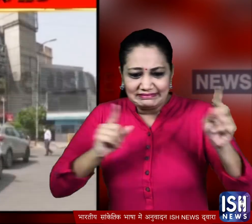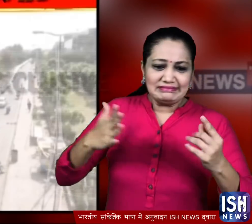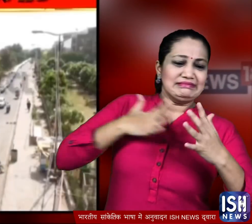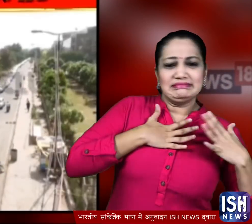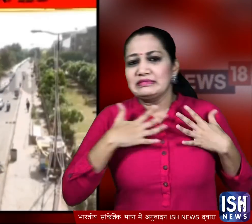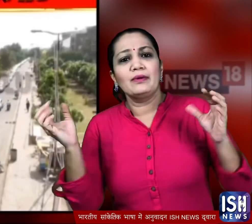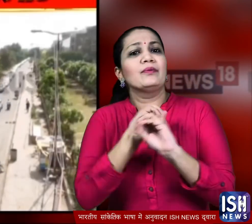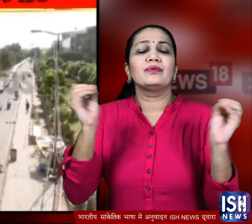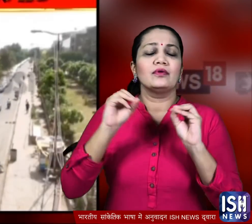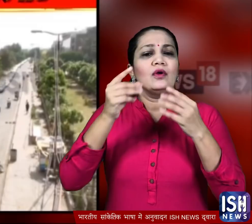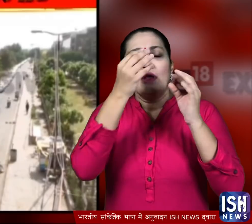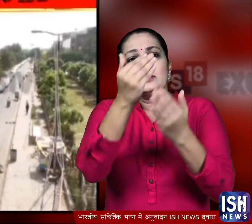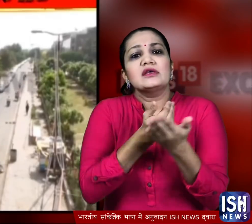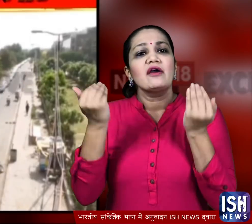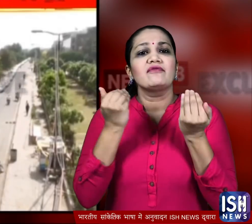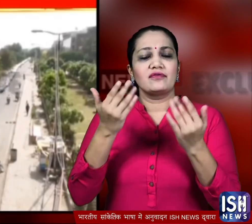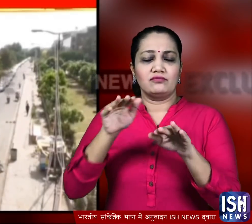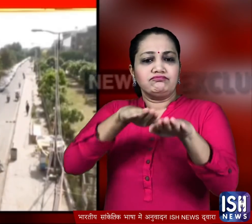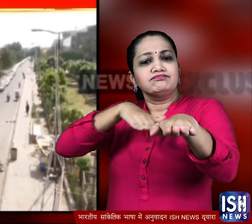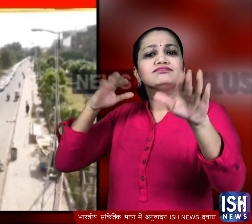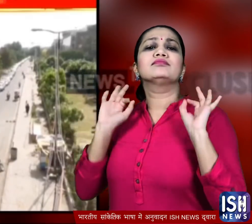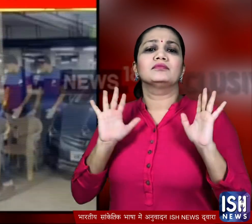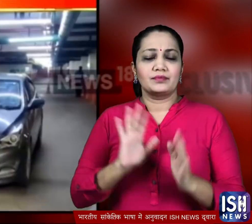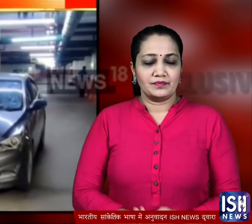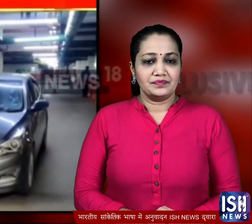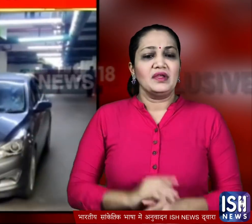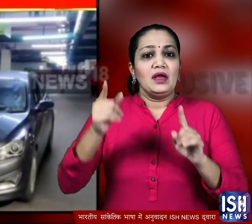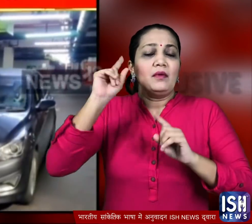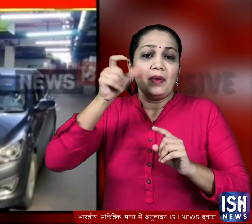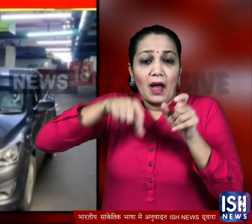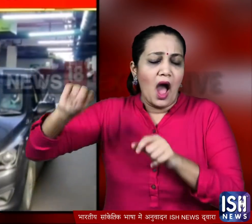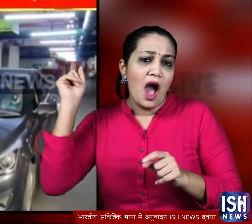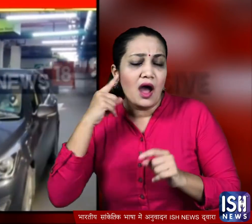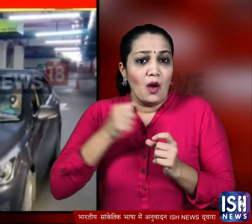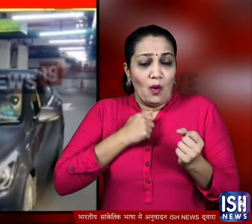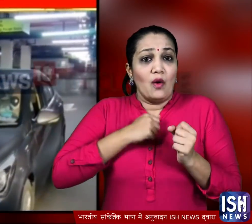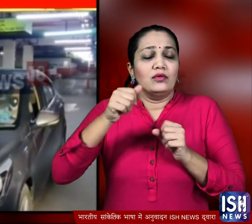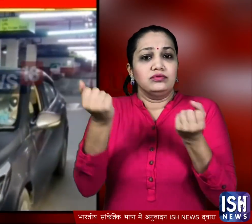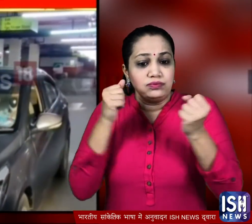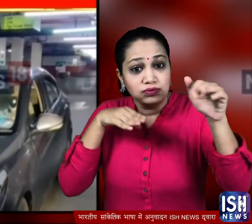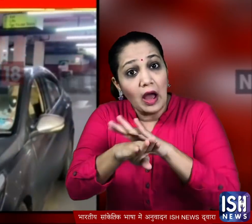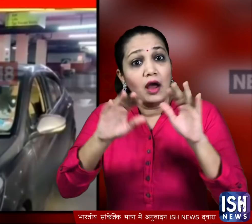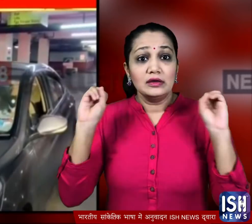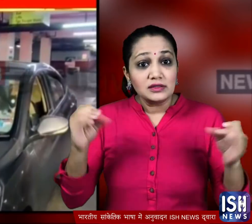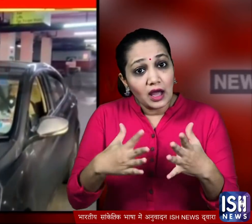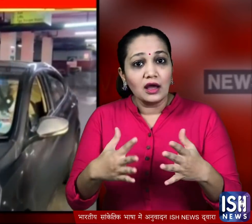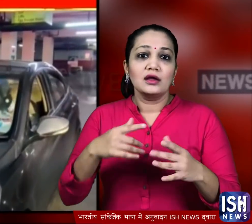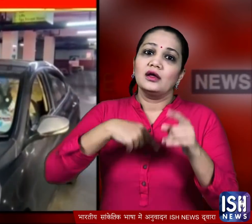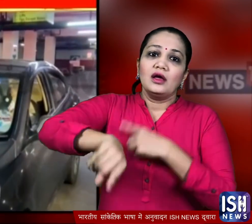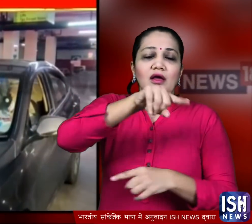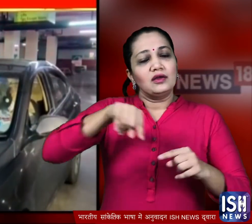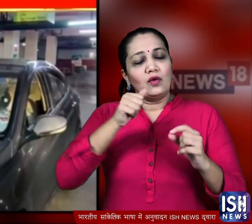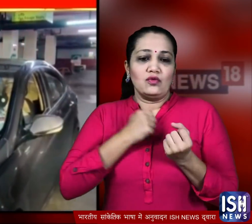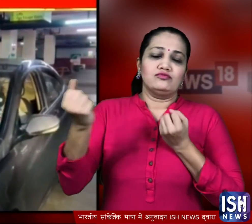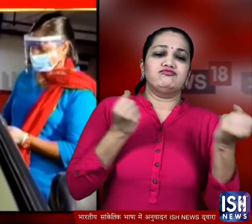से दूर बिना धक्का खाए सुरक्षित तरीके से टीका लगवा लेते हैं। यही वजह रही कि लोगों को जैसे ही पता लगा कि उनके शहर में ड्राइव थ्रू